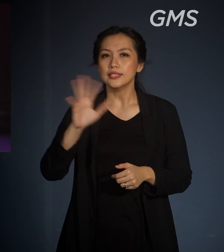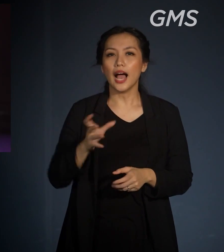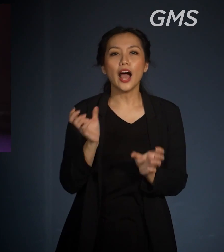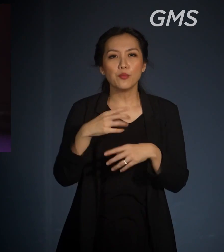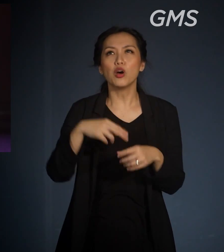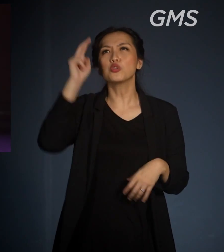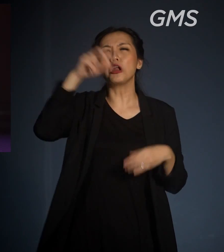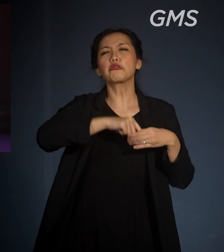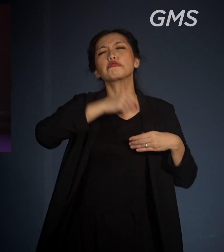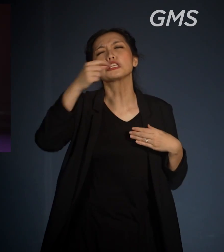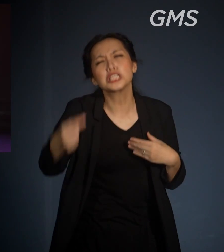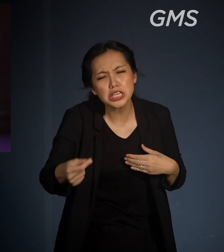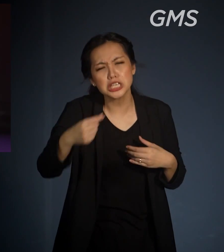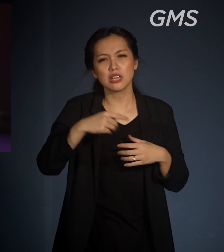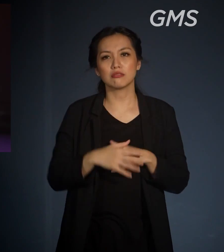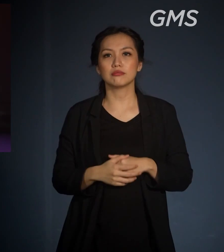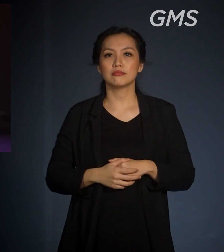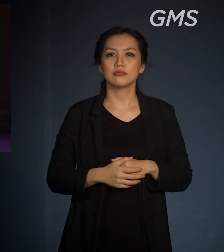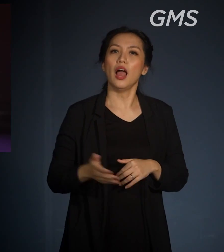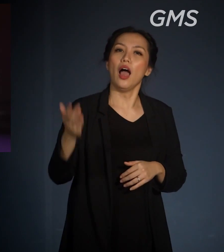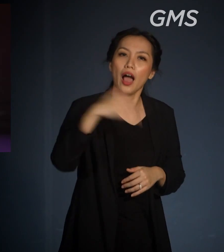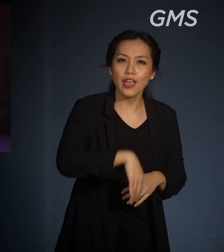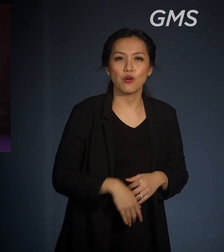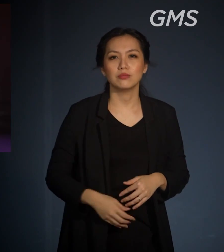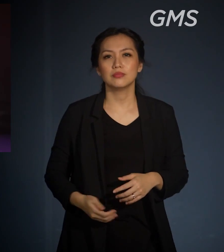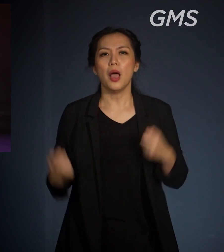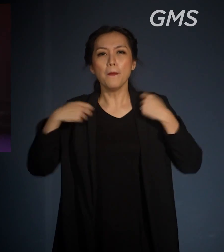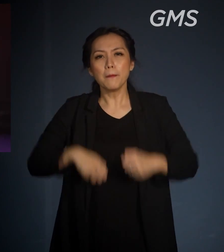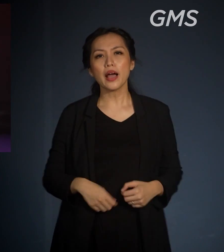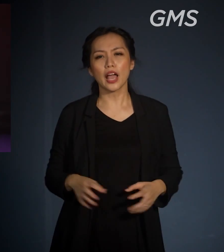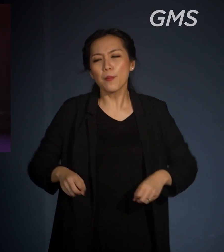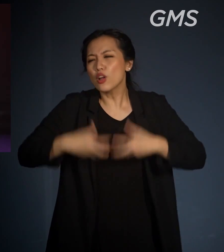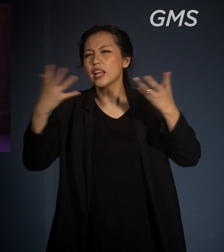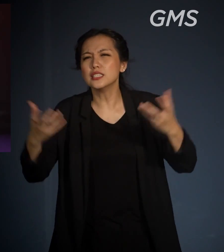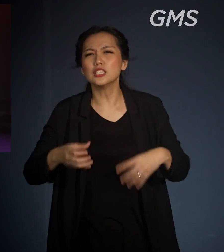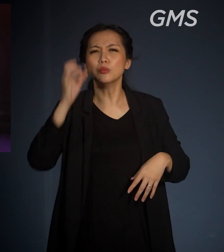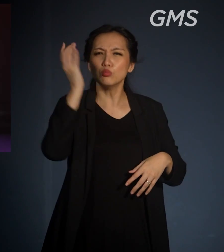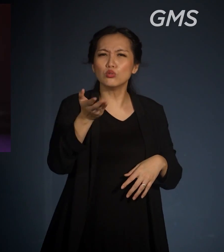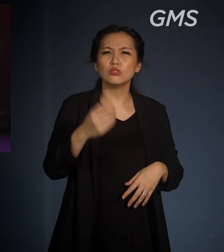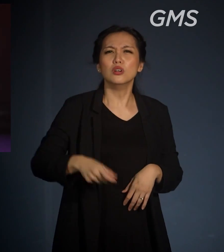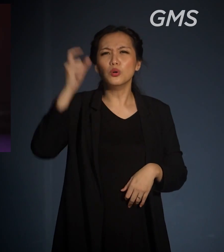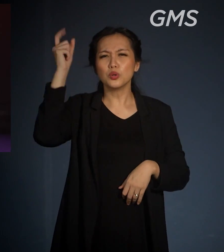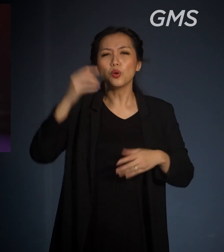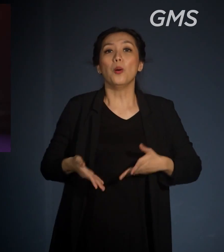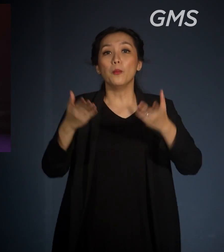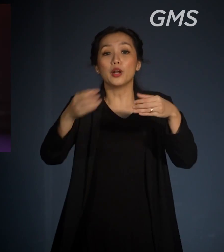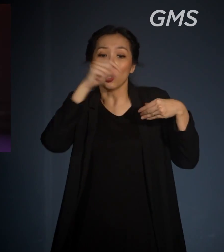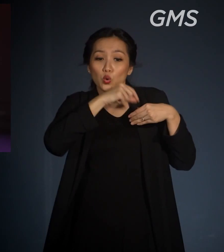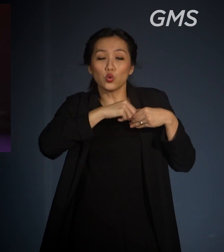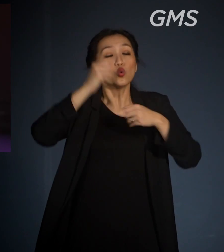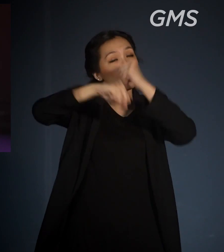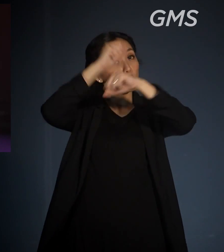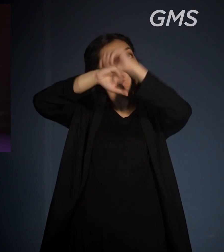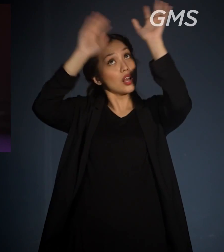merugi. Aku mau pastikan Tuhan itu diuntungkan, kerajaan sorga diuntungkan. Sehingga ketika aku